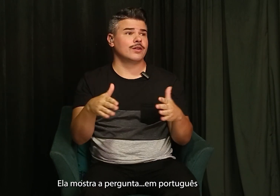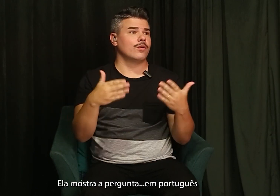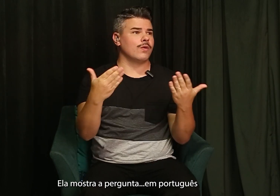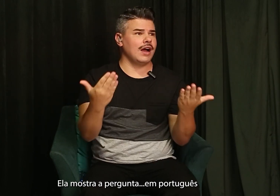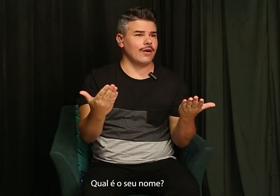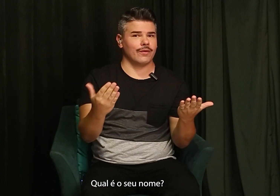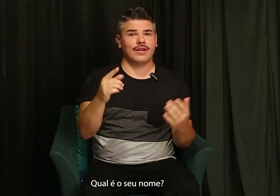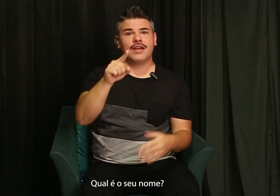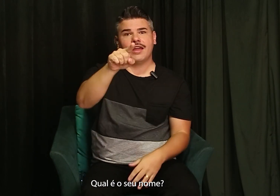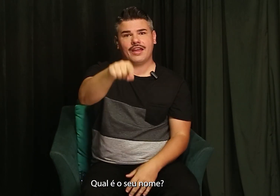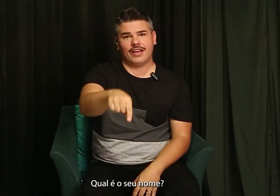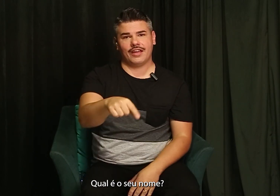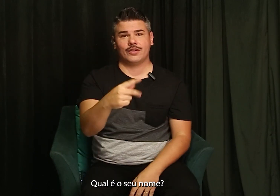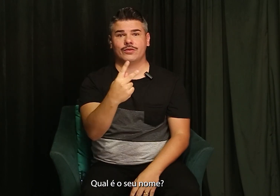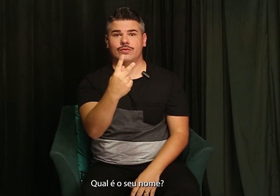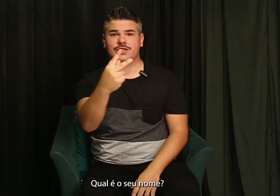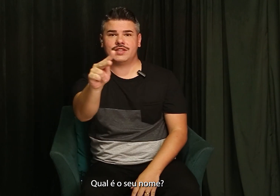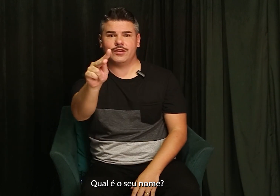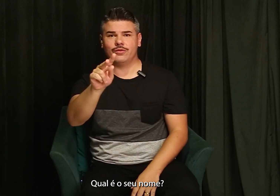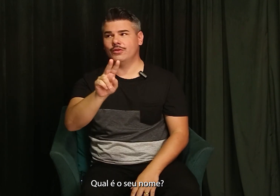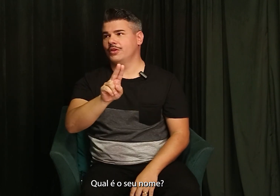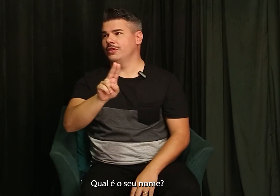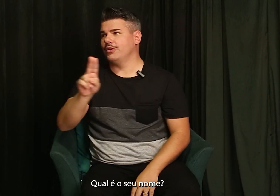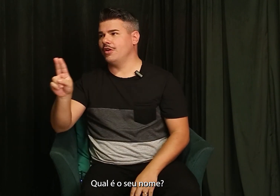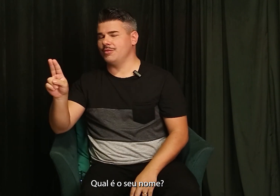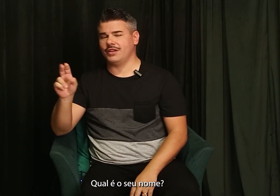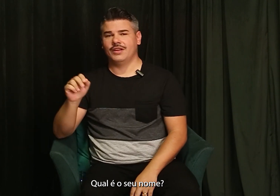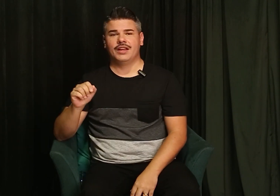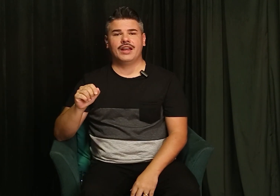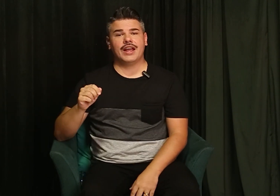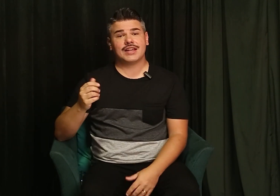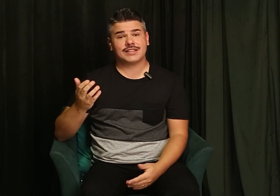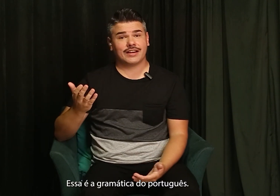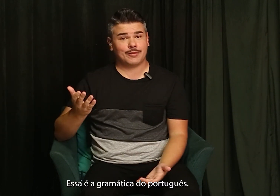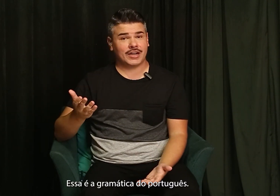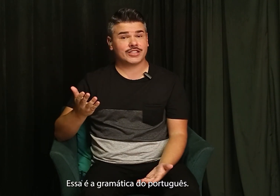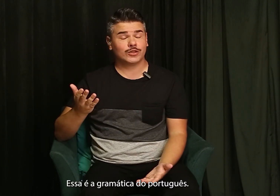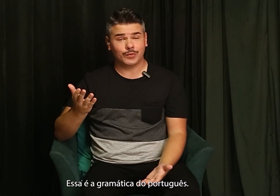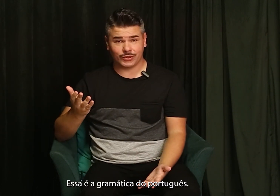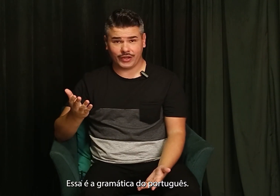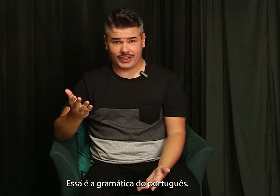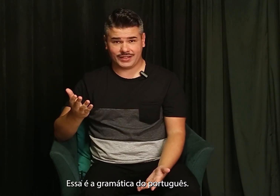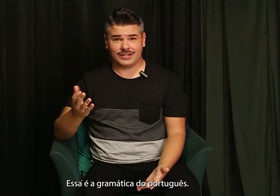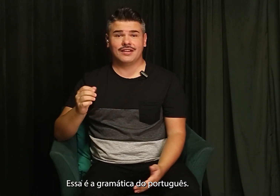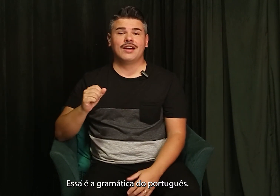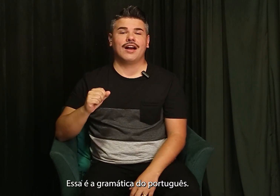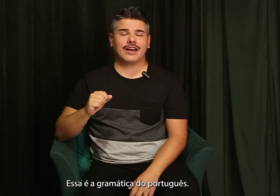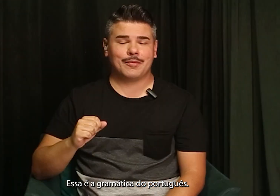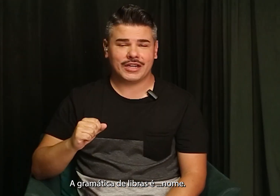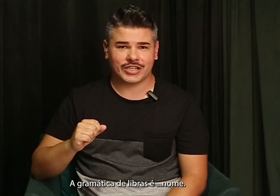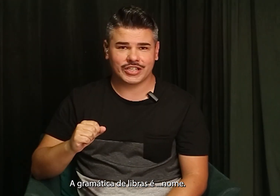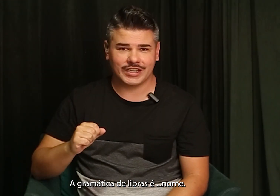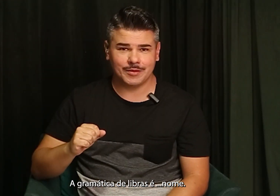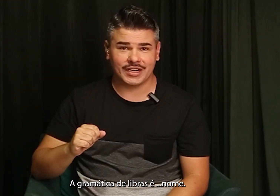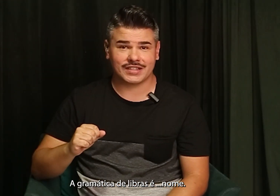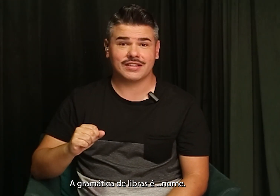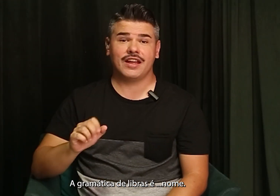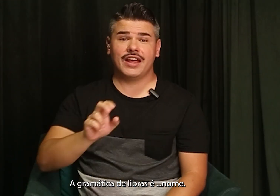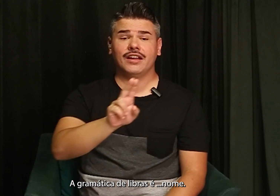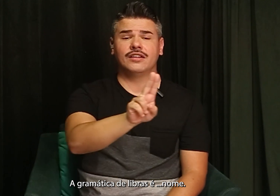Português. Qual é o seu nome? Essa é a gramática do português. A gramática de Libras